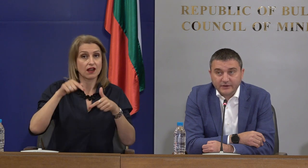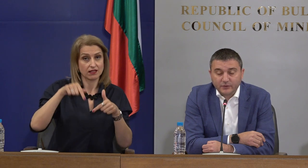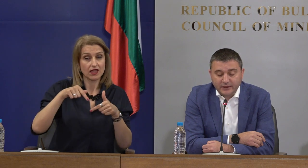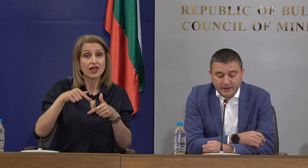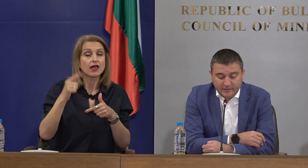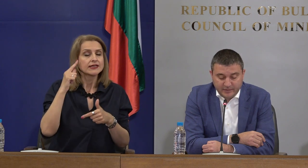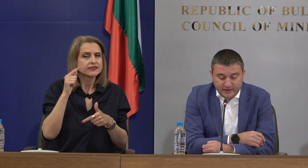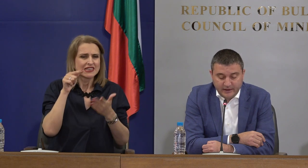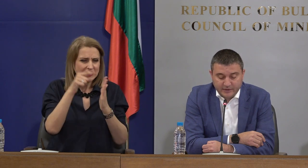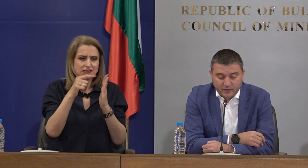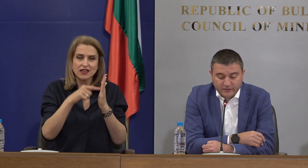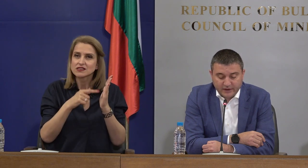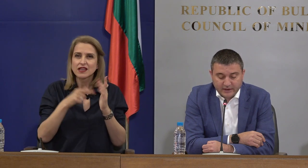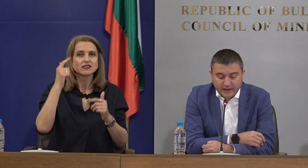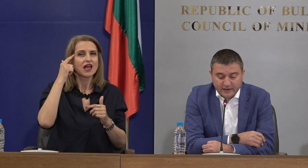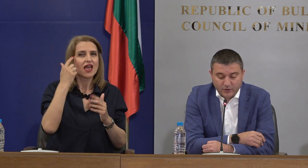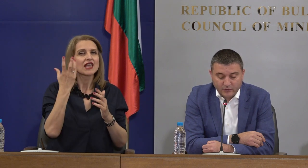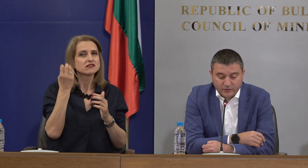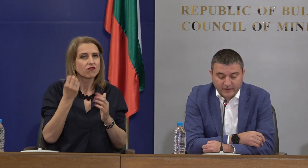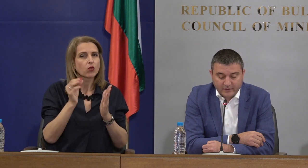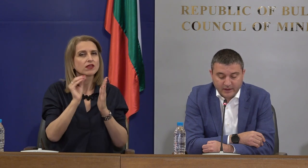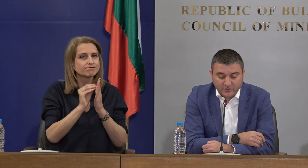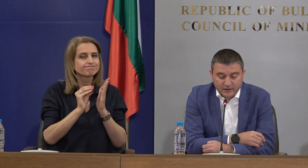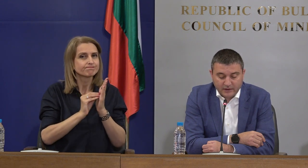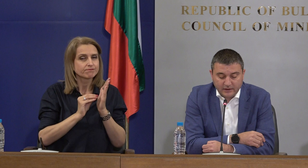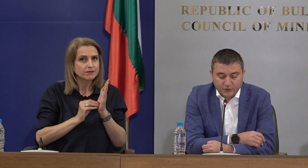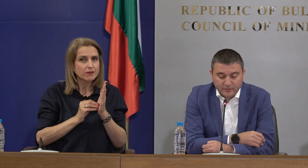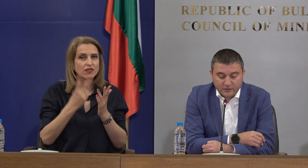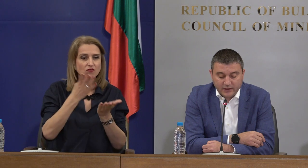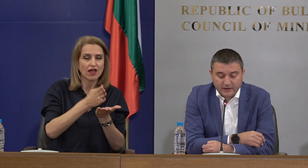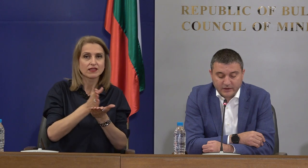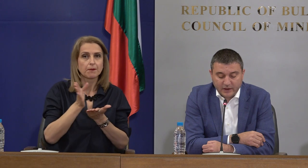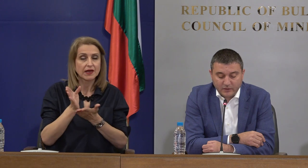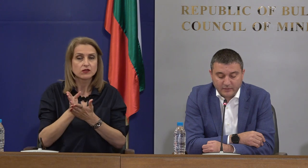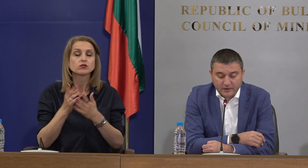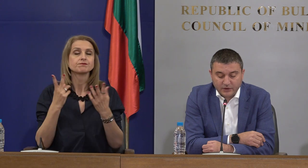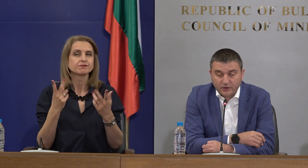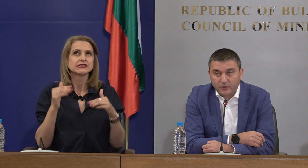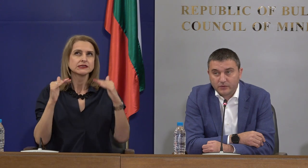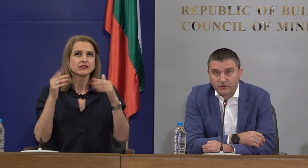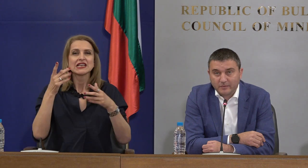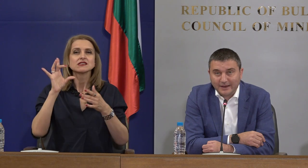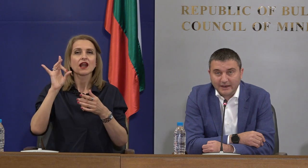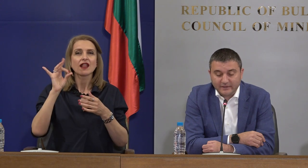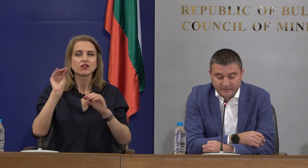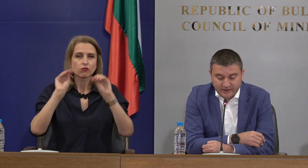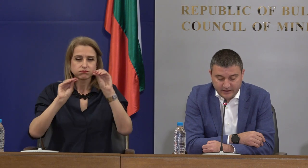на тези изводи и при използване на средна стойност от двата метода, аналитично бе достигната средна аритметична стойност